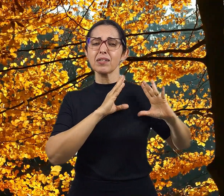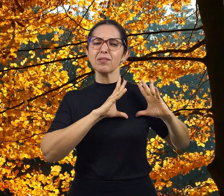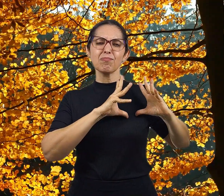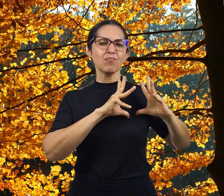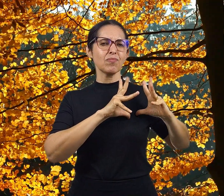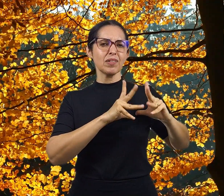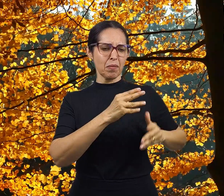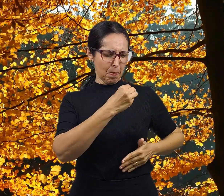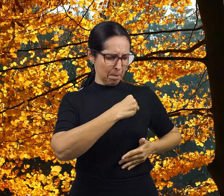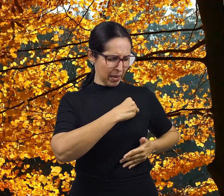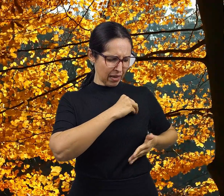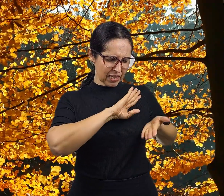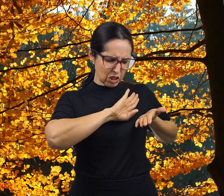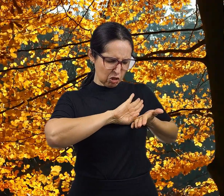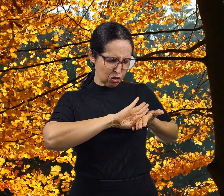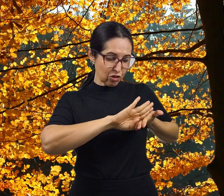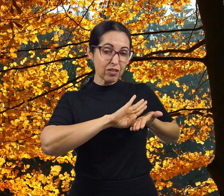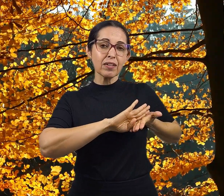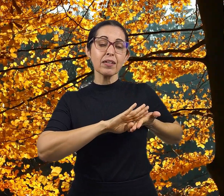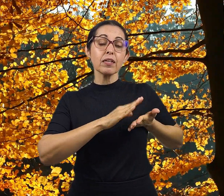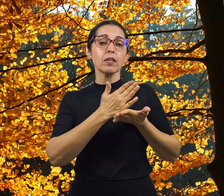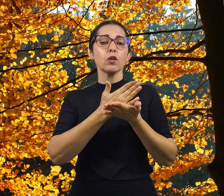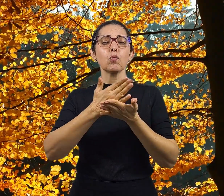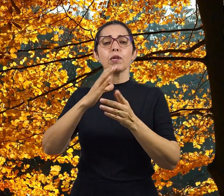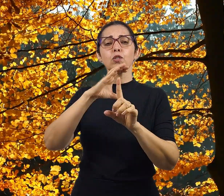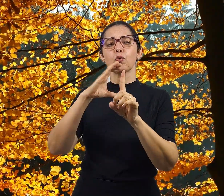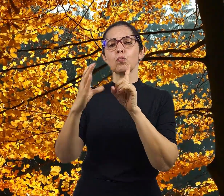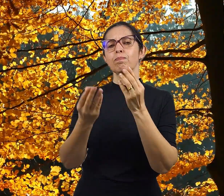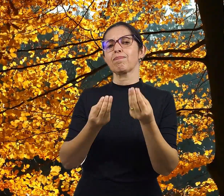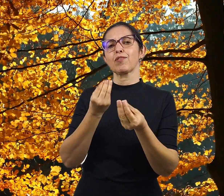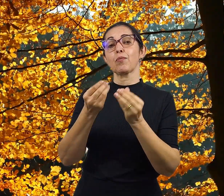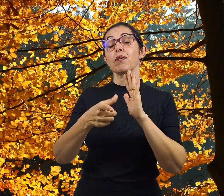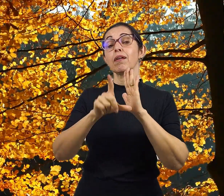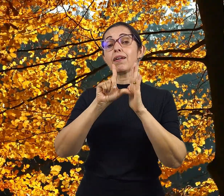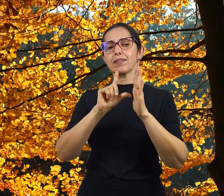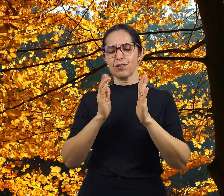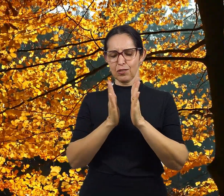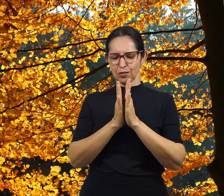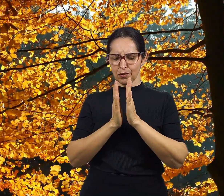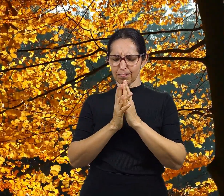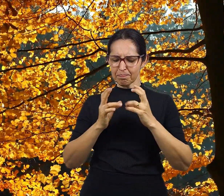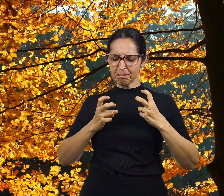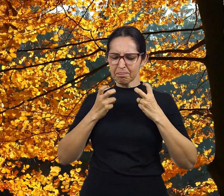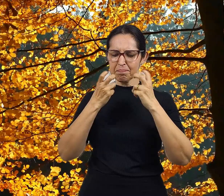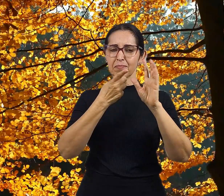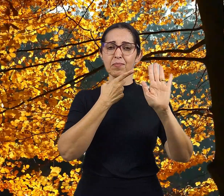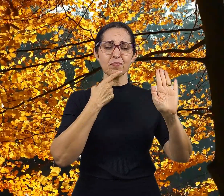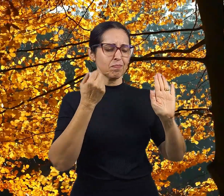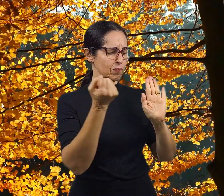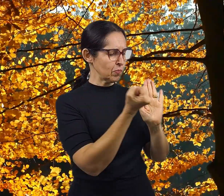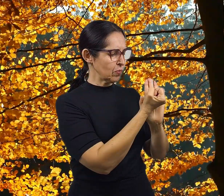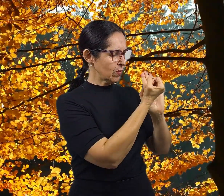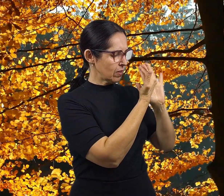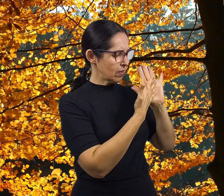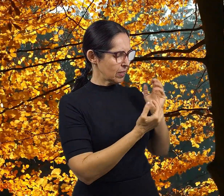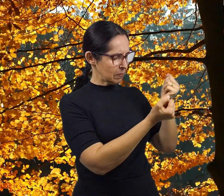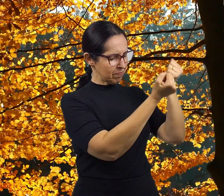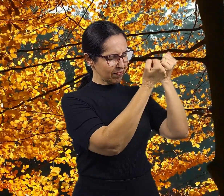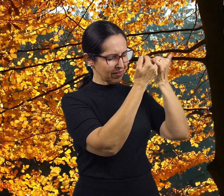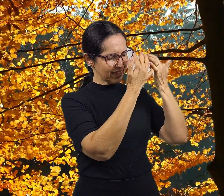purificai-vos. Nós iniciamos o culto como? Clamando pelo sangue de Jesus. Ele nos purificou. E